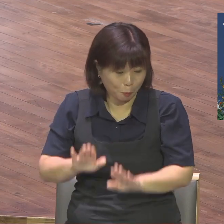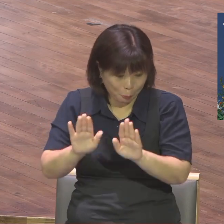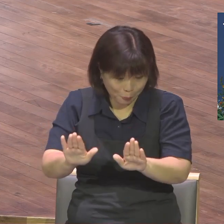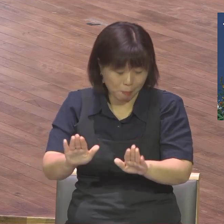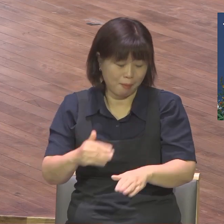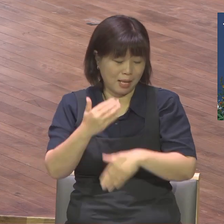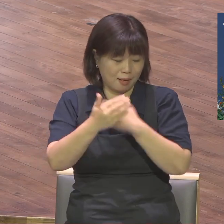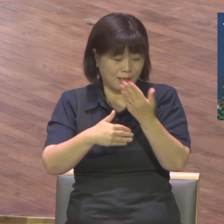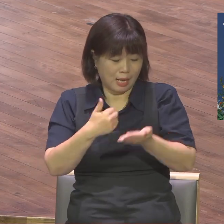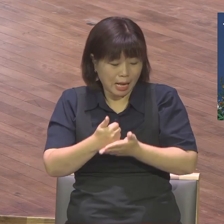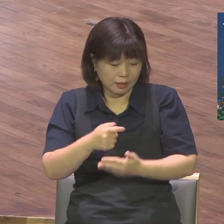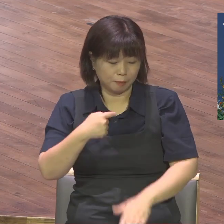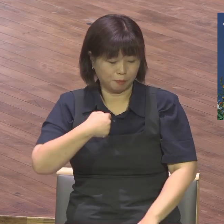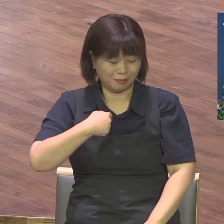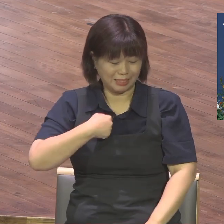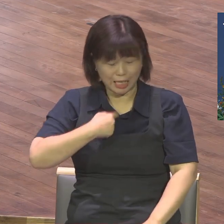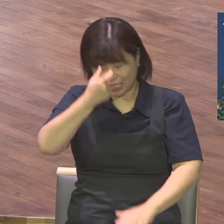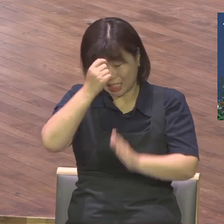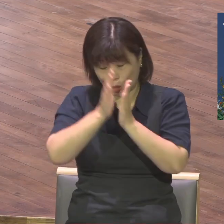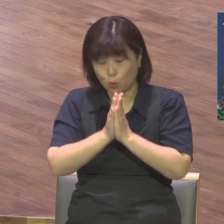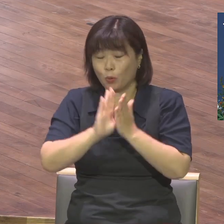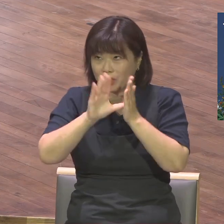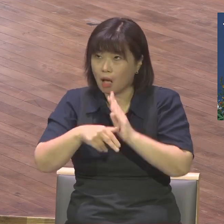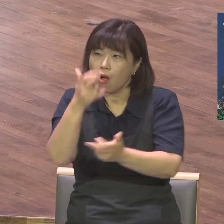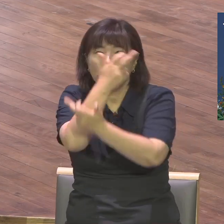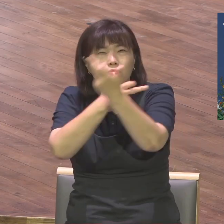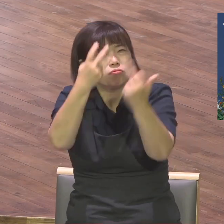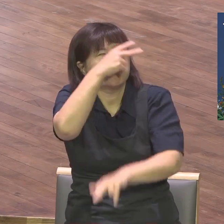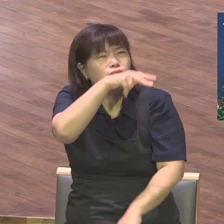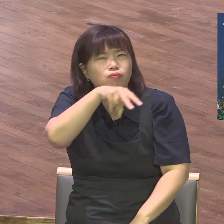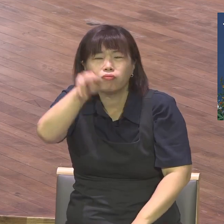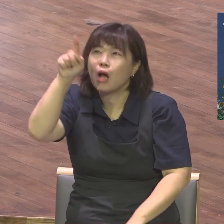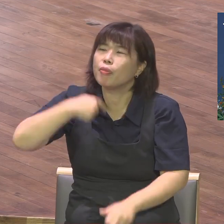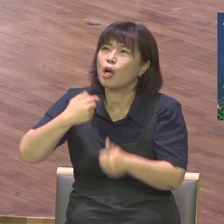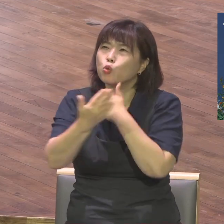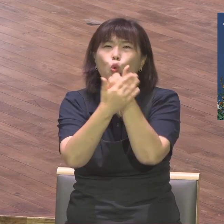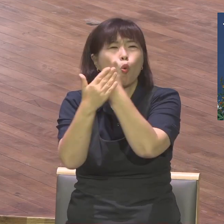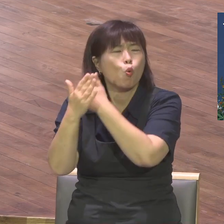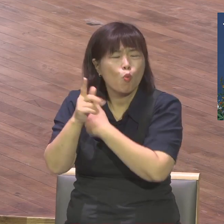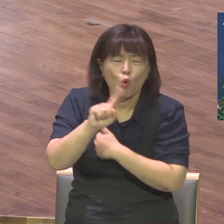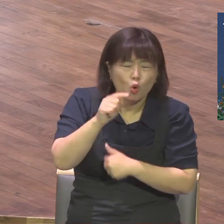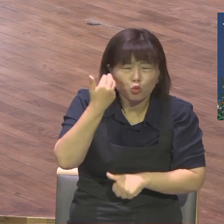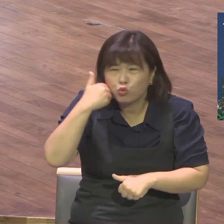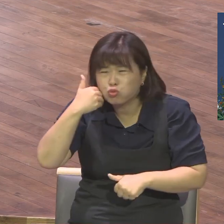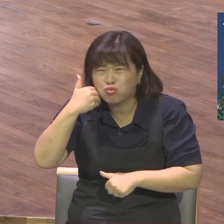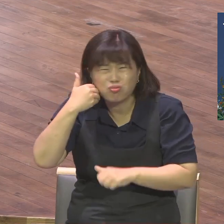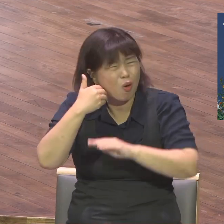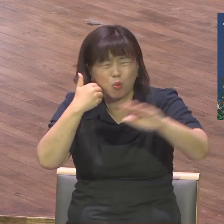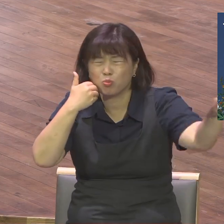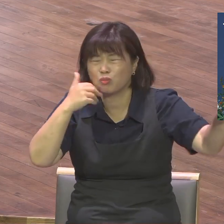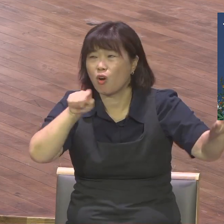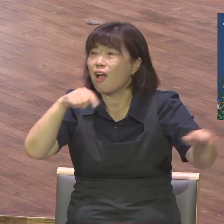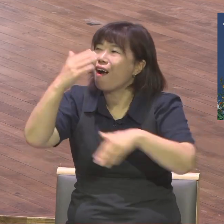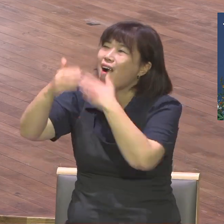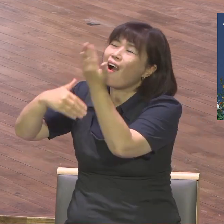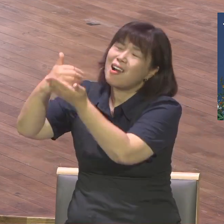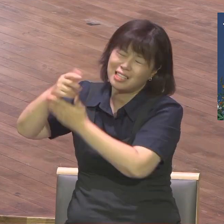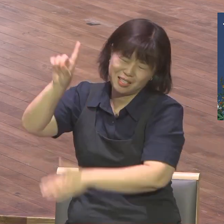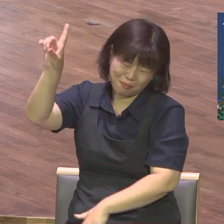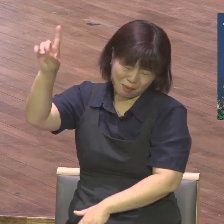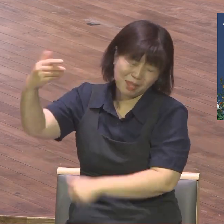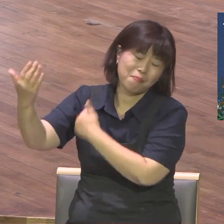눈을 돌리라. 나의 도움이 어디서 올까? 나의 도움은 천지를 지으신 여호와께서로다. 나의